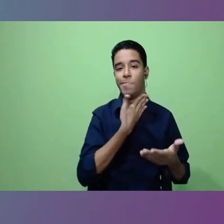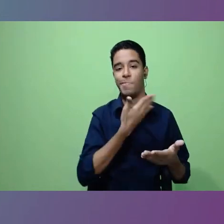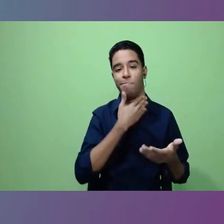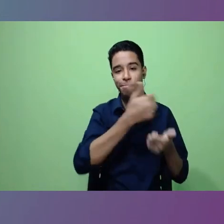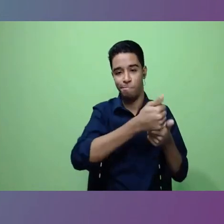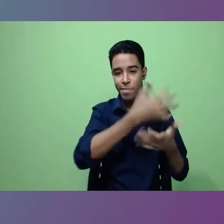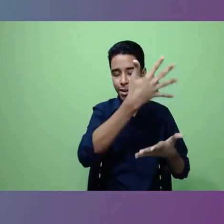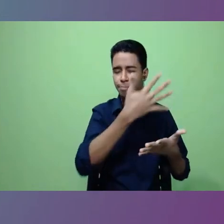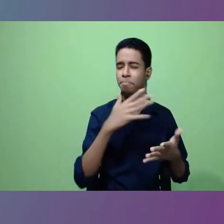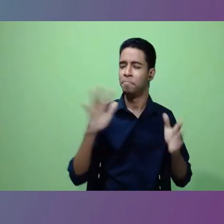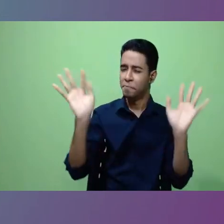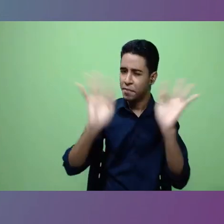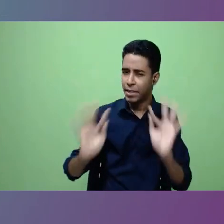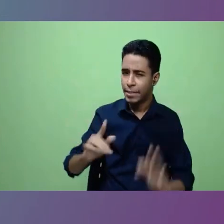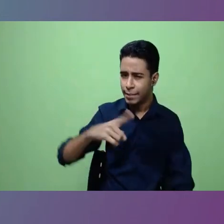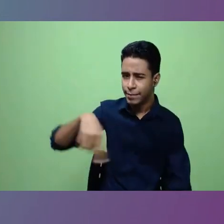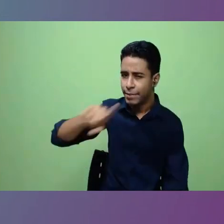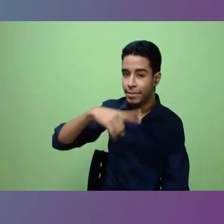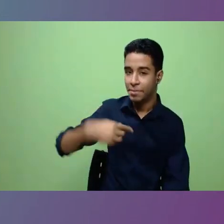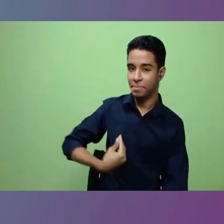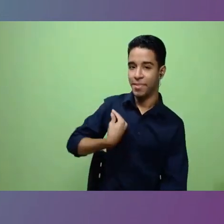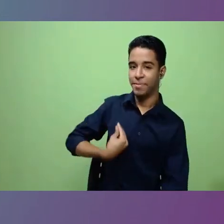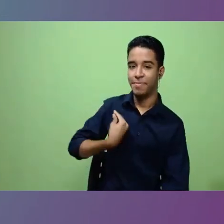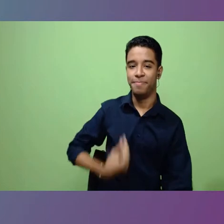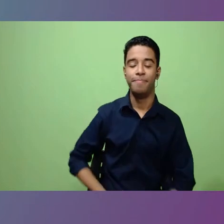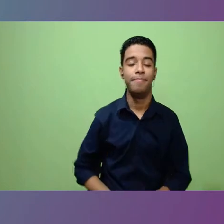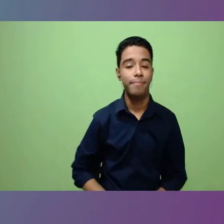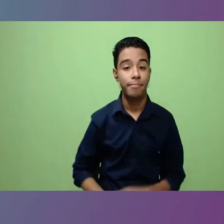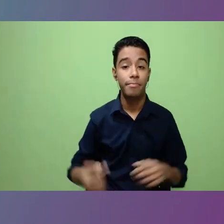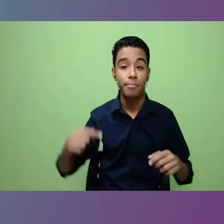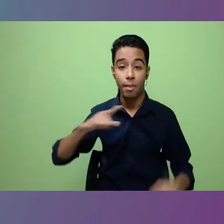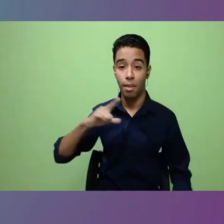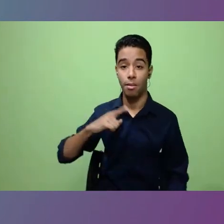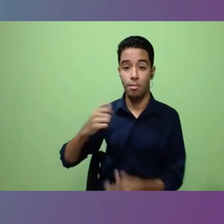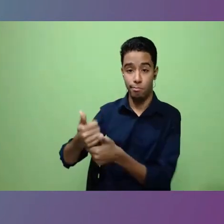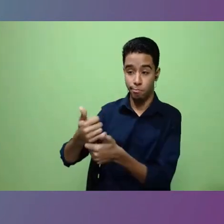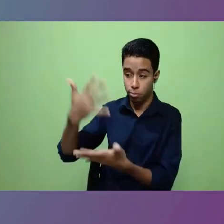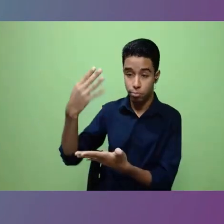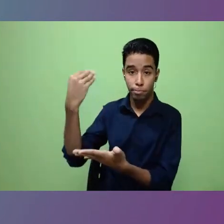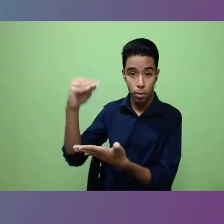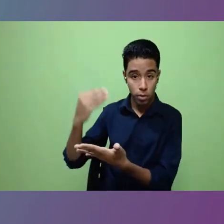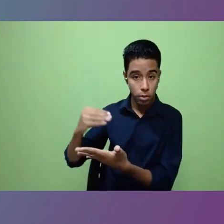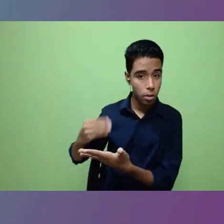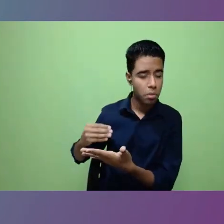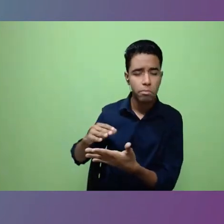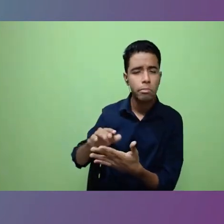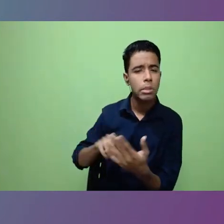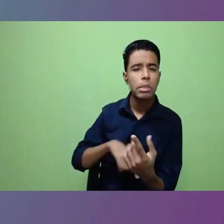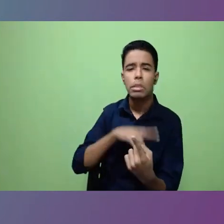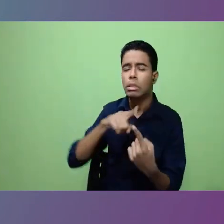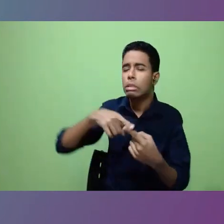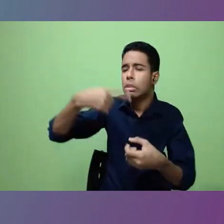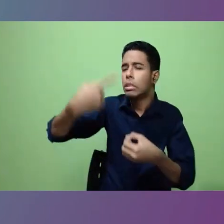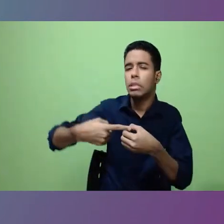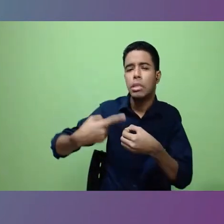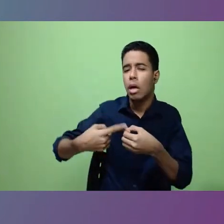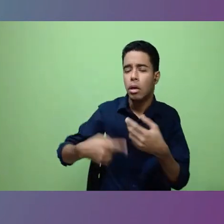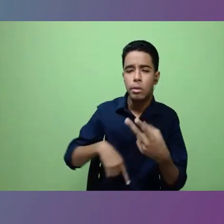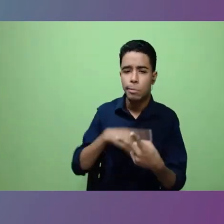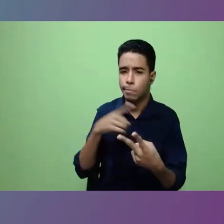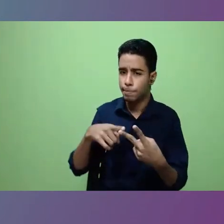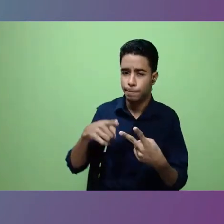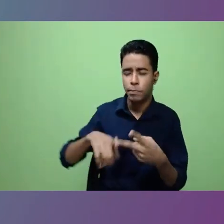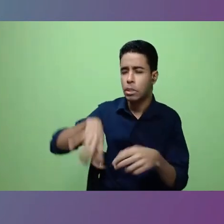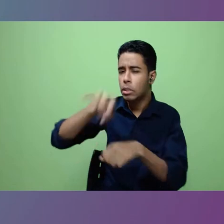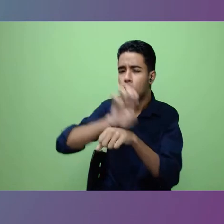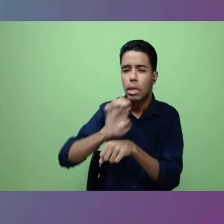aí. Já deixa aqui embaixo, no chat, qual que é a sua cidade, o seu estado, para a gente saber até onde